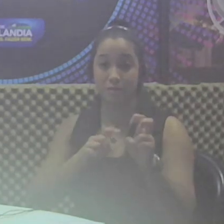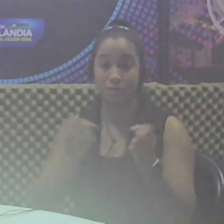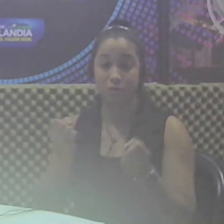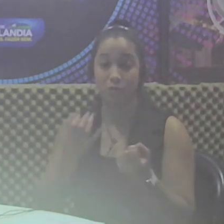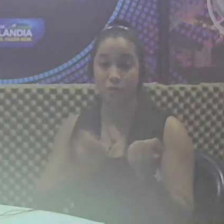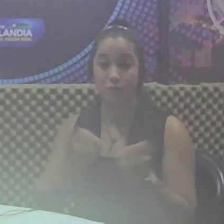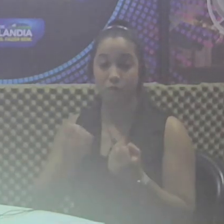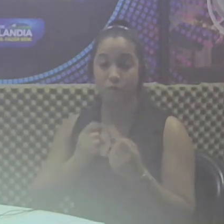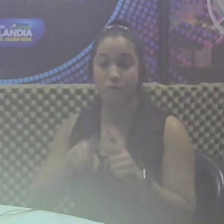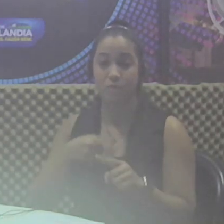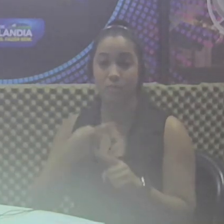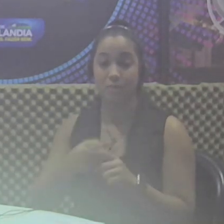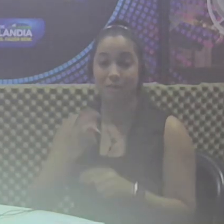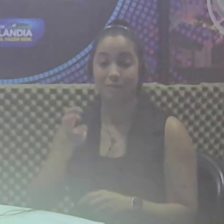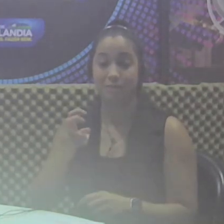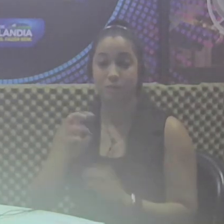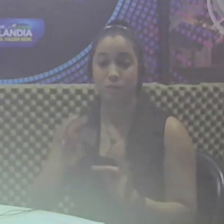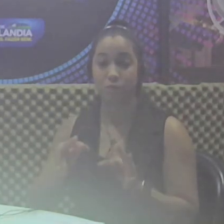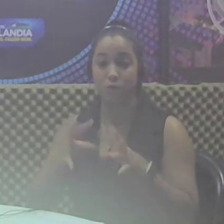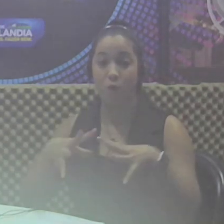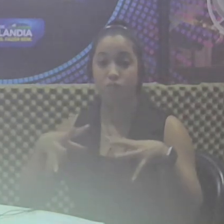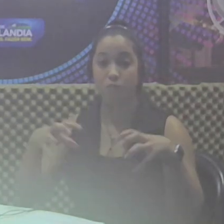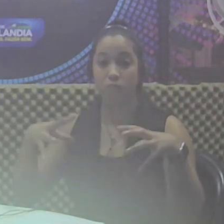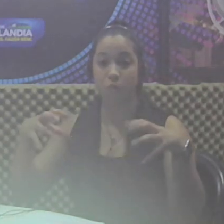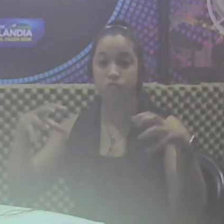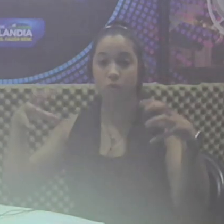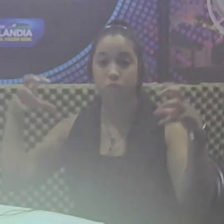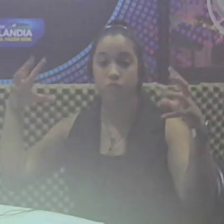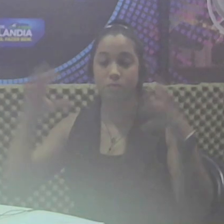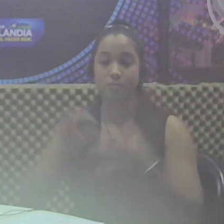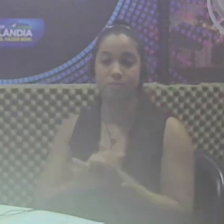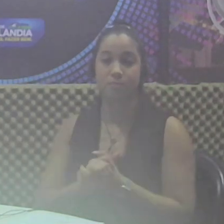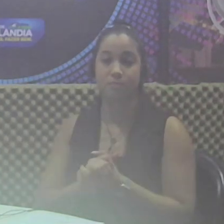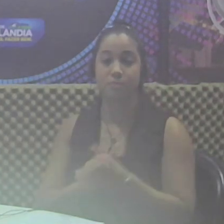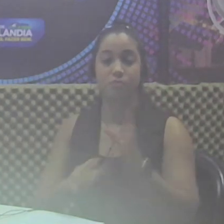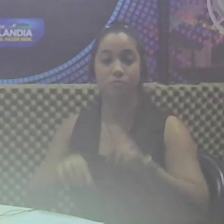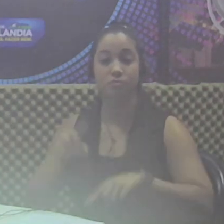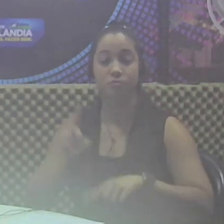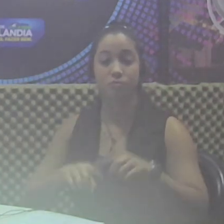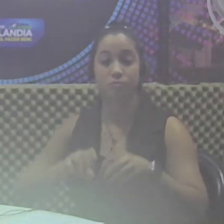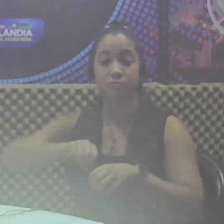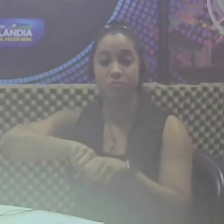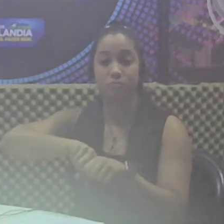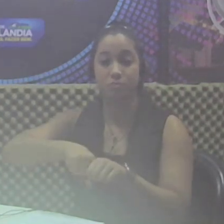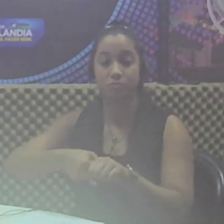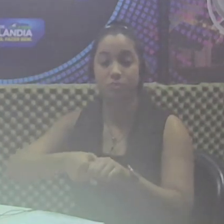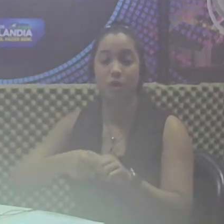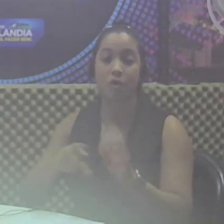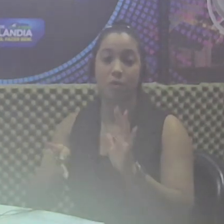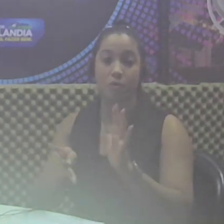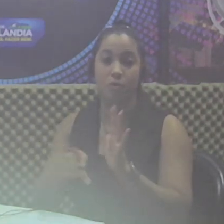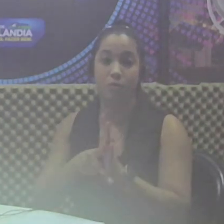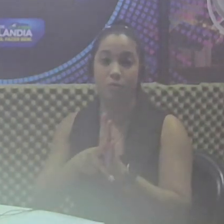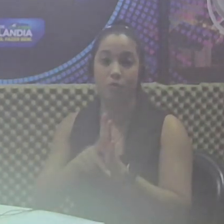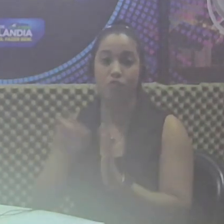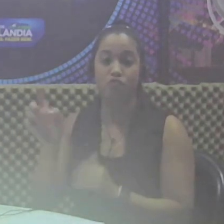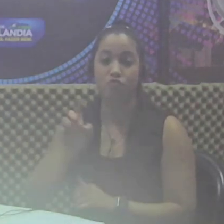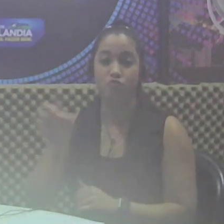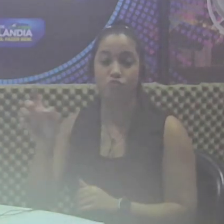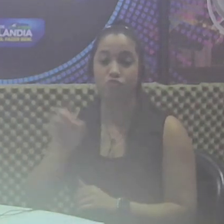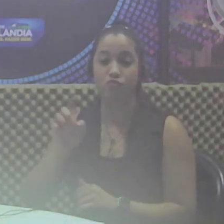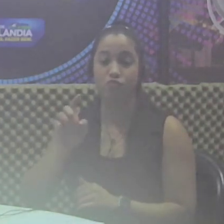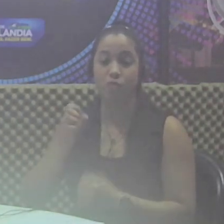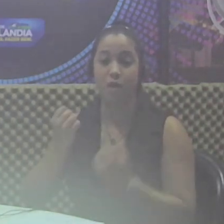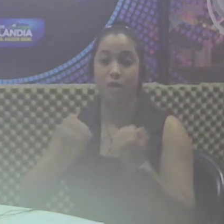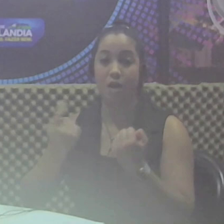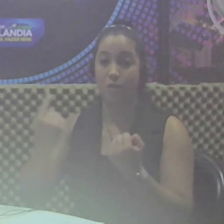caminhonetes e 5 modernos nebulizadores. Os equipamentos são nebulizadores em aerossol que são